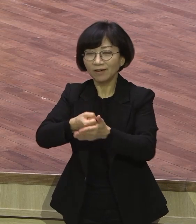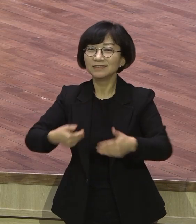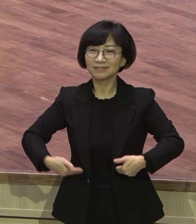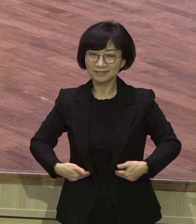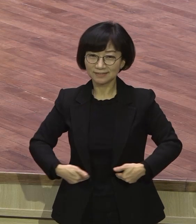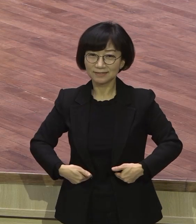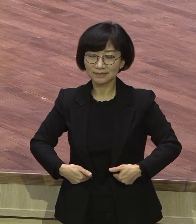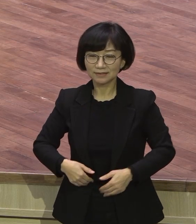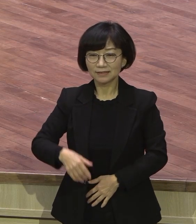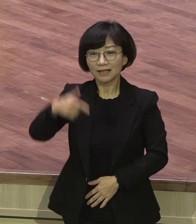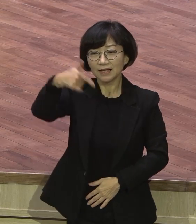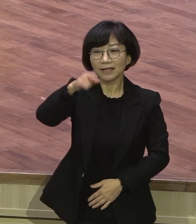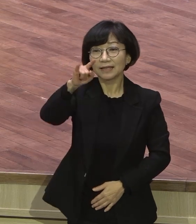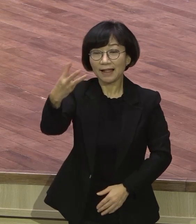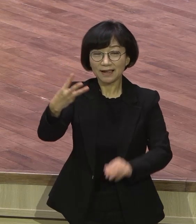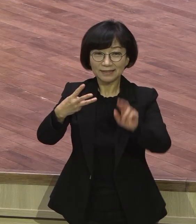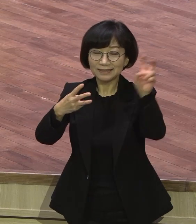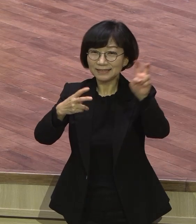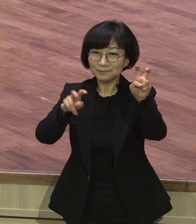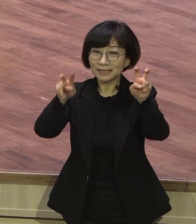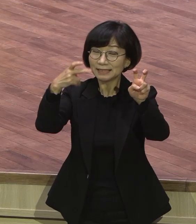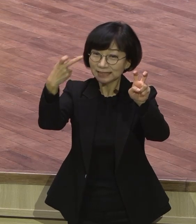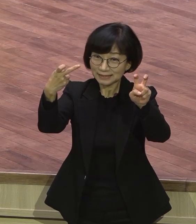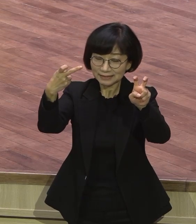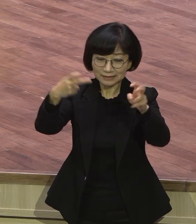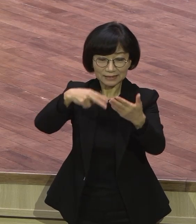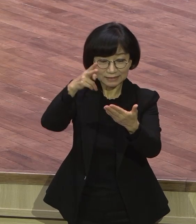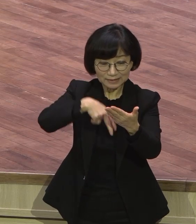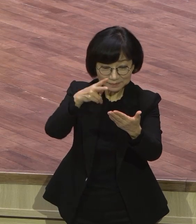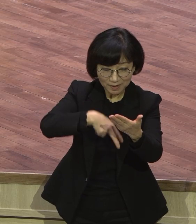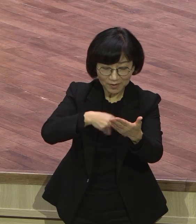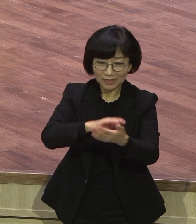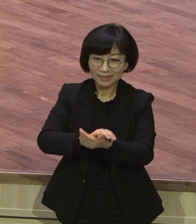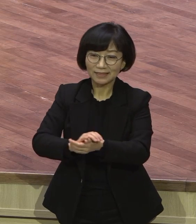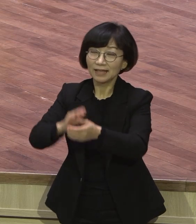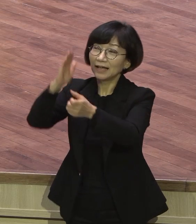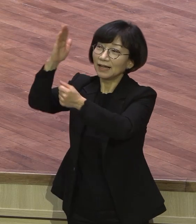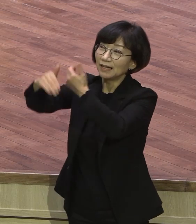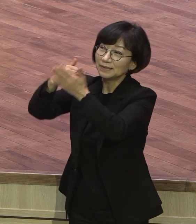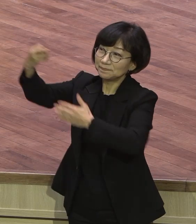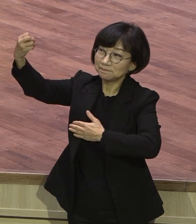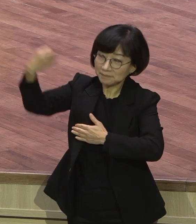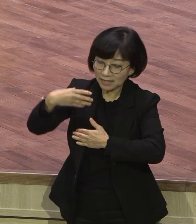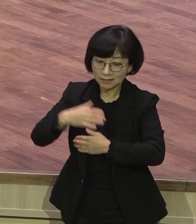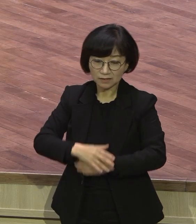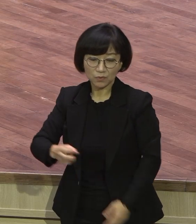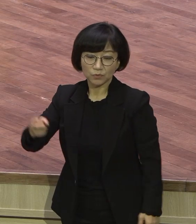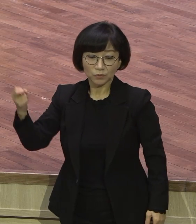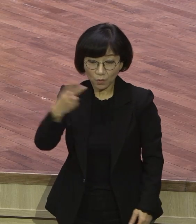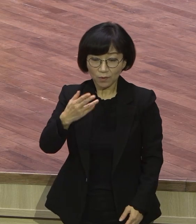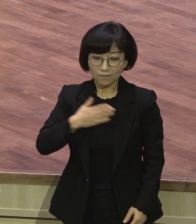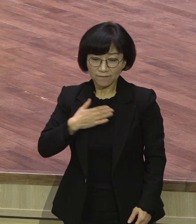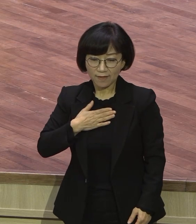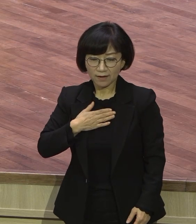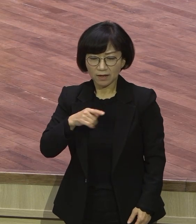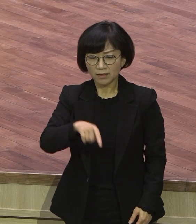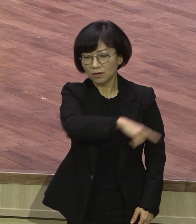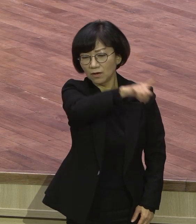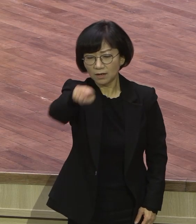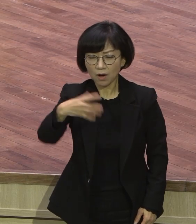에시경지 20장 12절에 보면 하나님께서 이렇게 말씀하십니다 또 내가 그들을